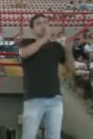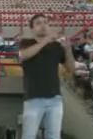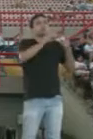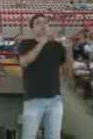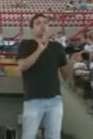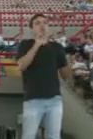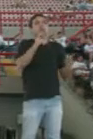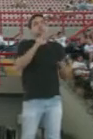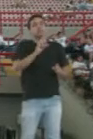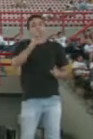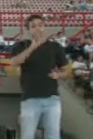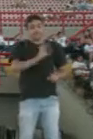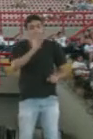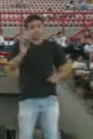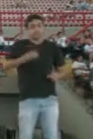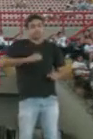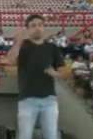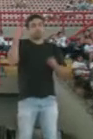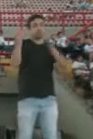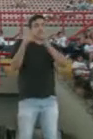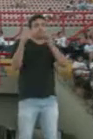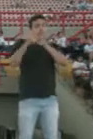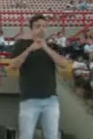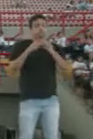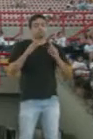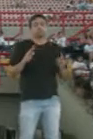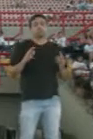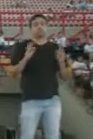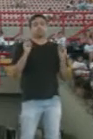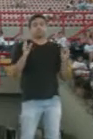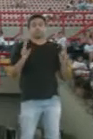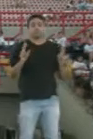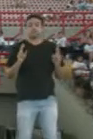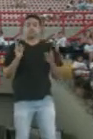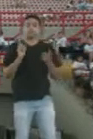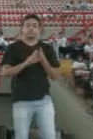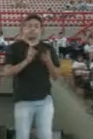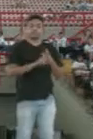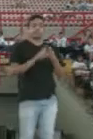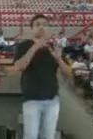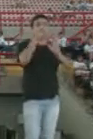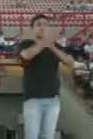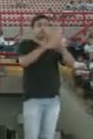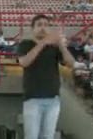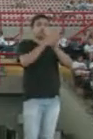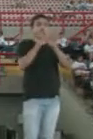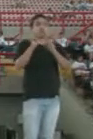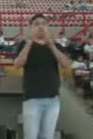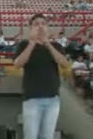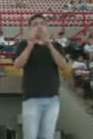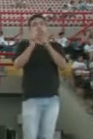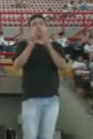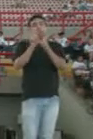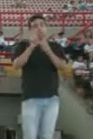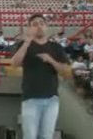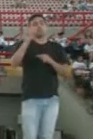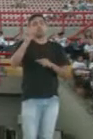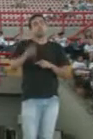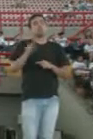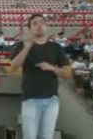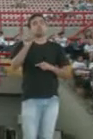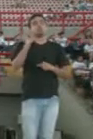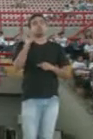não literário. Não literário. Beleza. E o texto não verbal é aquele que não